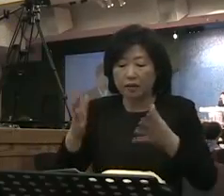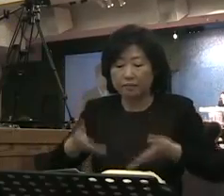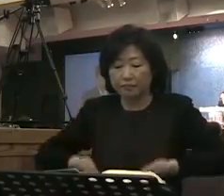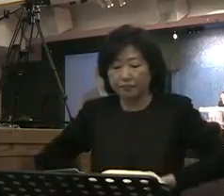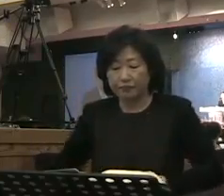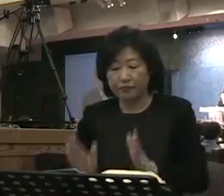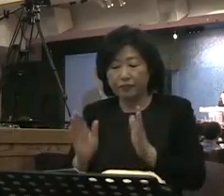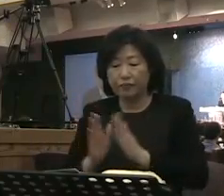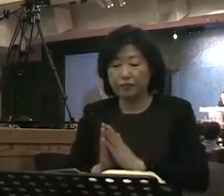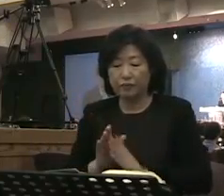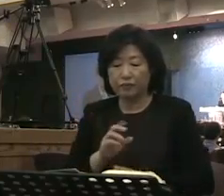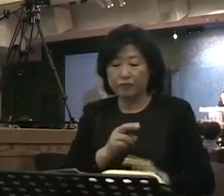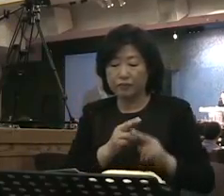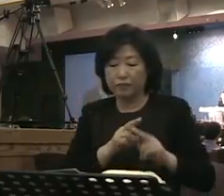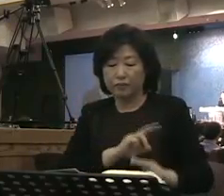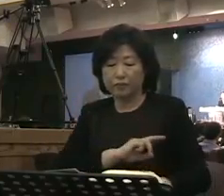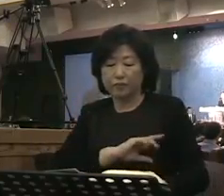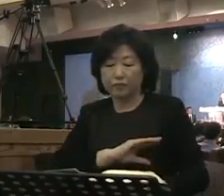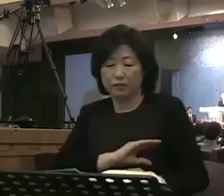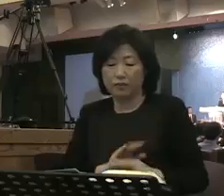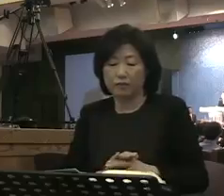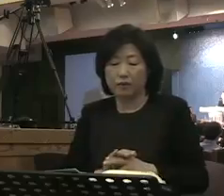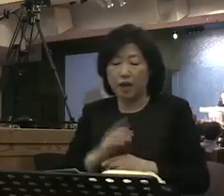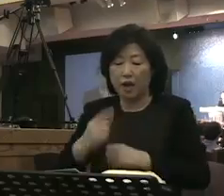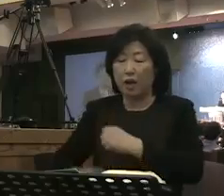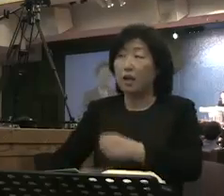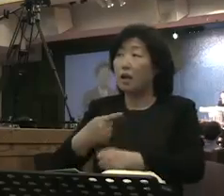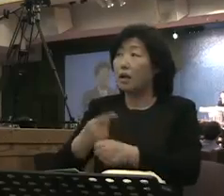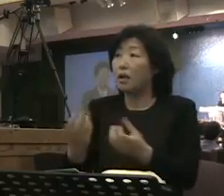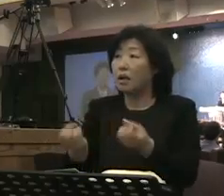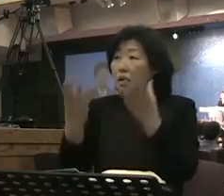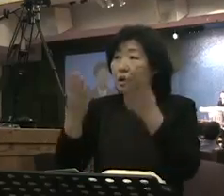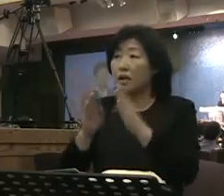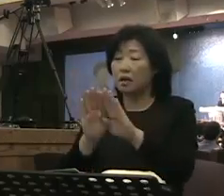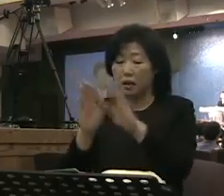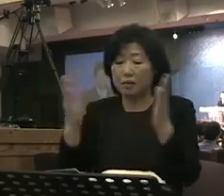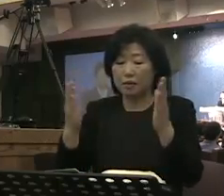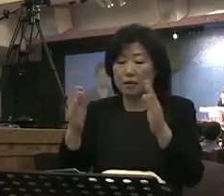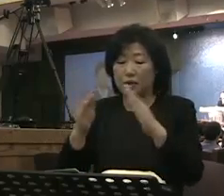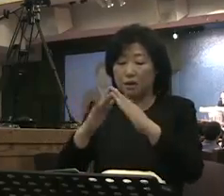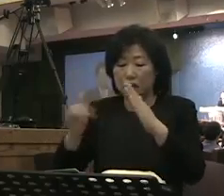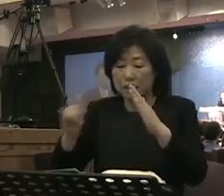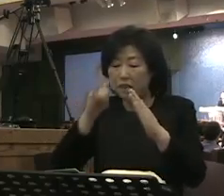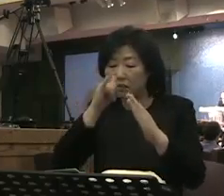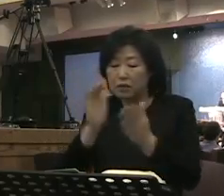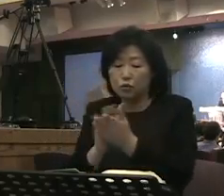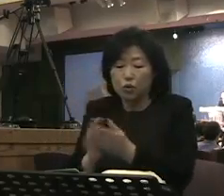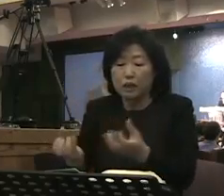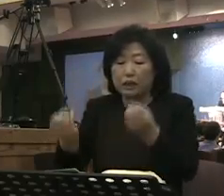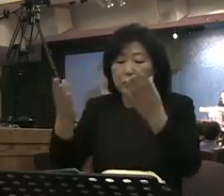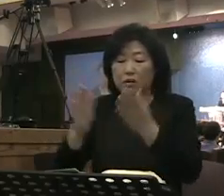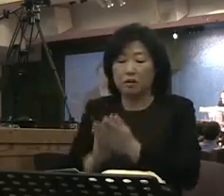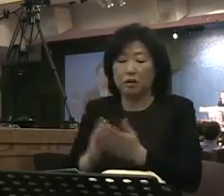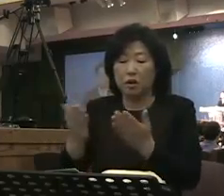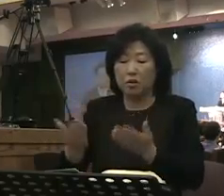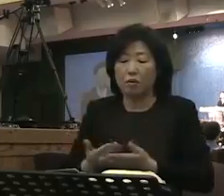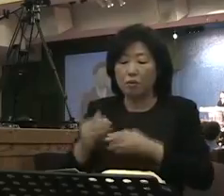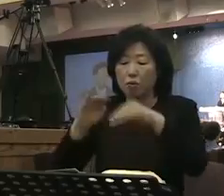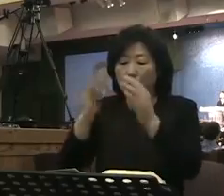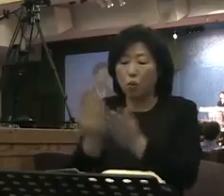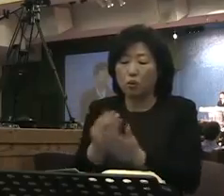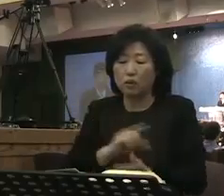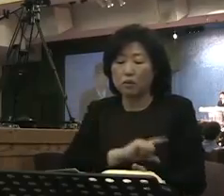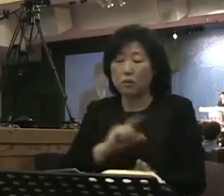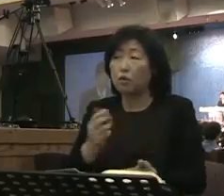가정, 또 태희와 찬을이의 돌을 맞는 가정, 그리고 개업하시는 여러 가정들이 있습니다. 축하드리고 축하받으시는 모든 분들 주님의